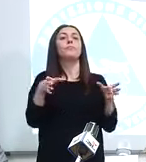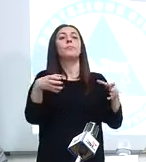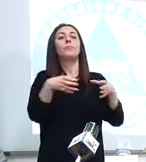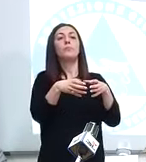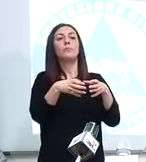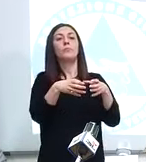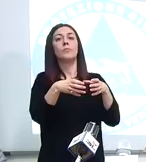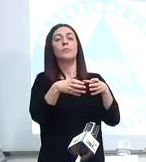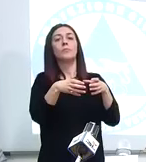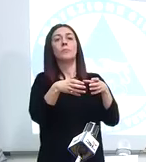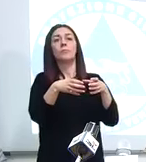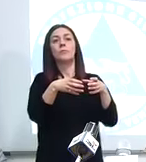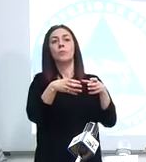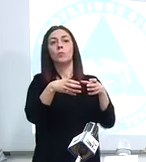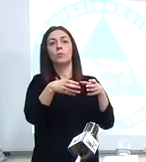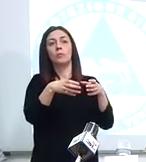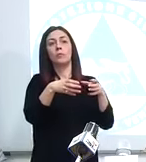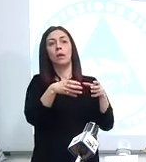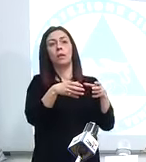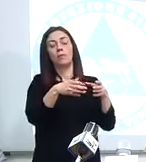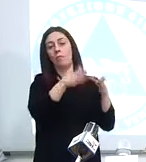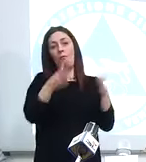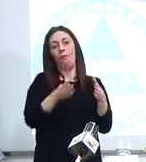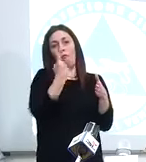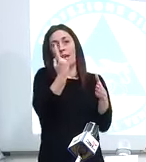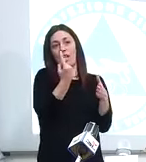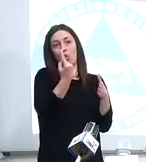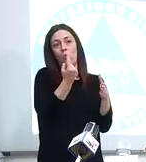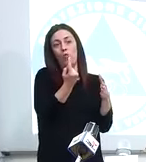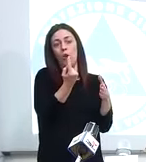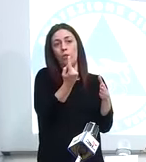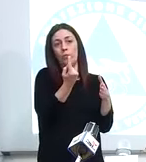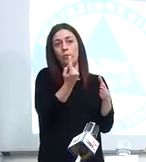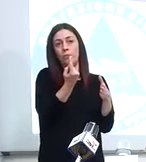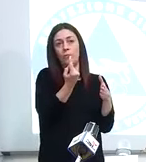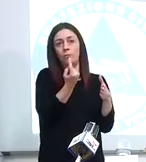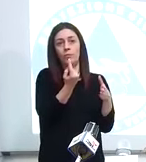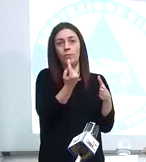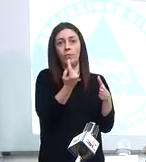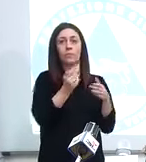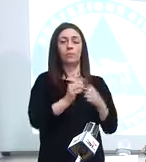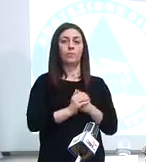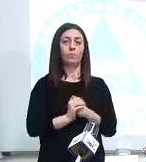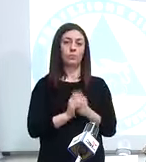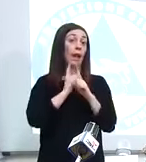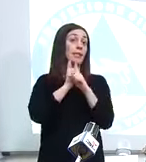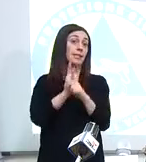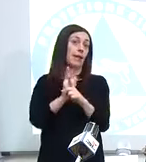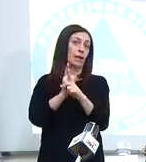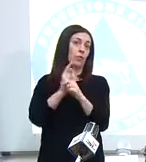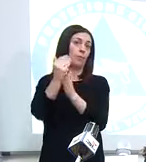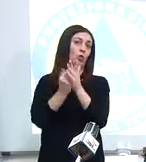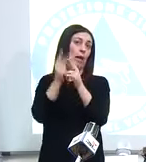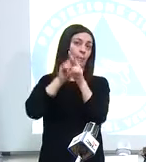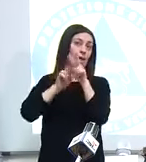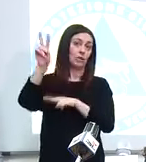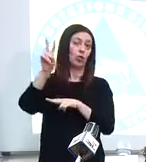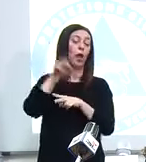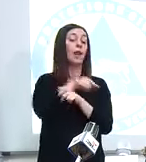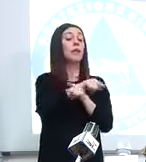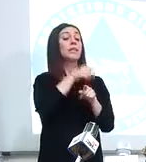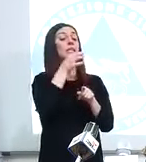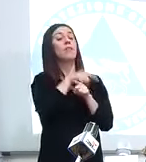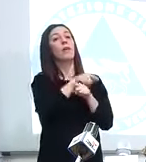compresa, diciamo, nella cosiddetta fase 1, che rispecchia naturalmente quella nazionale, che sono operatori